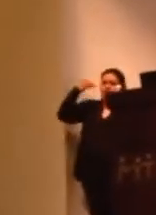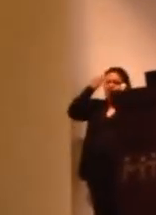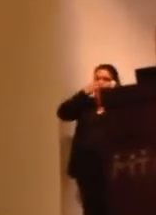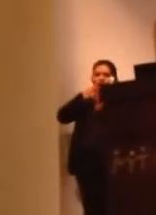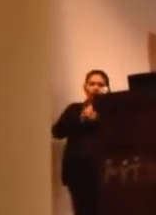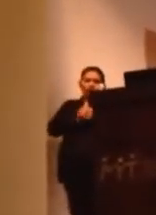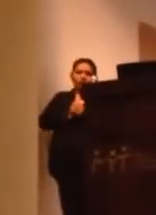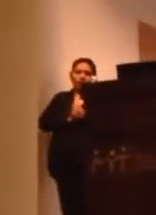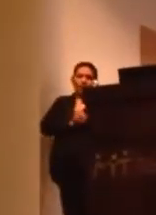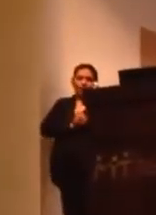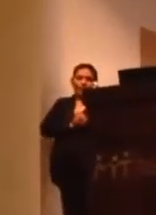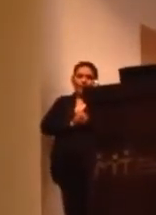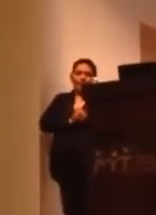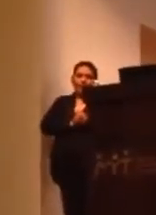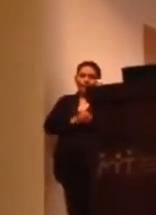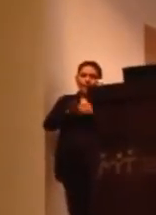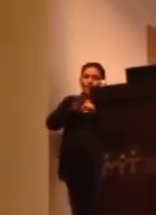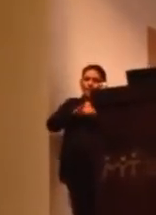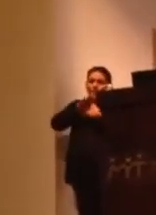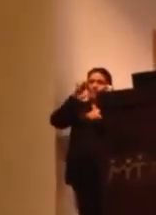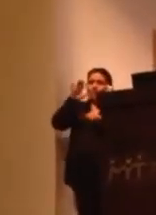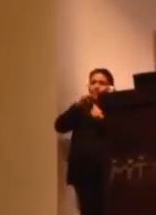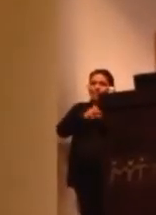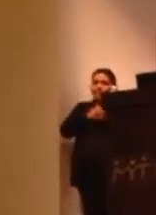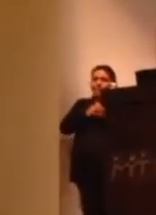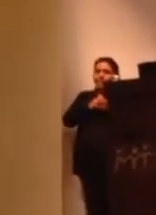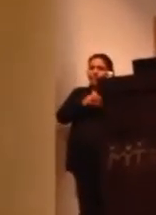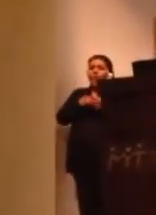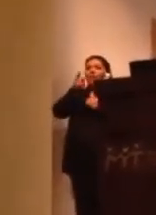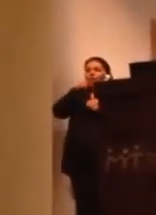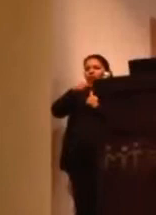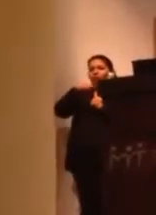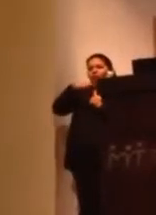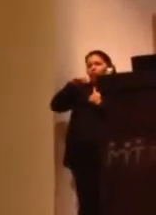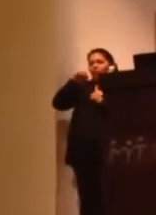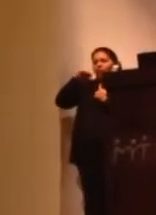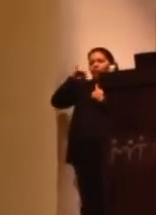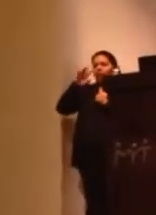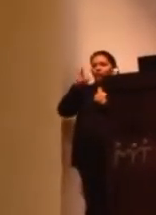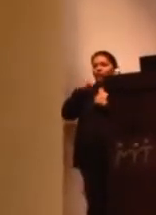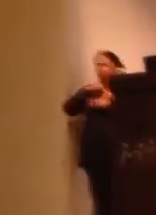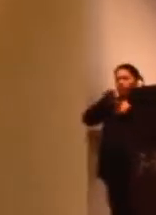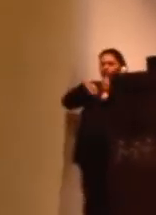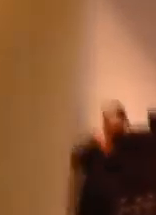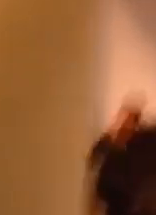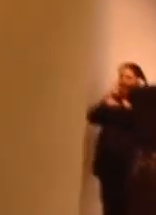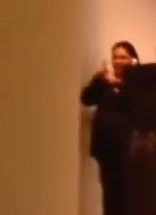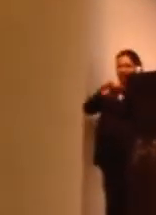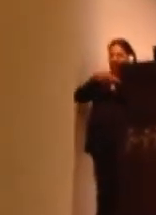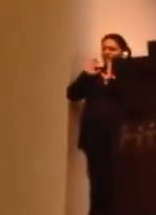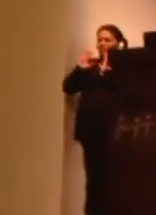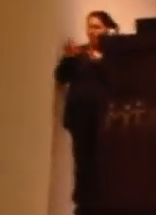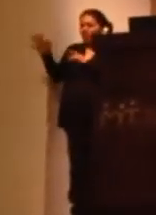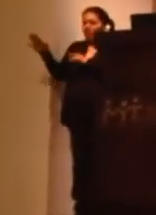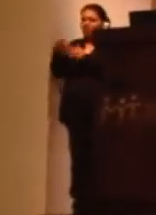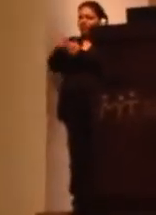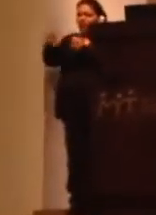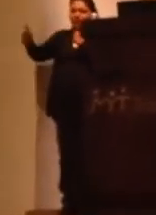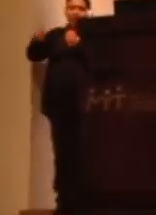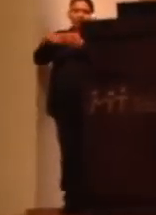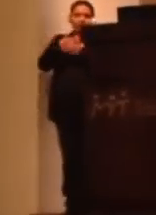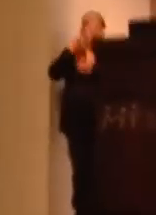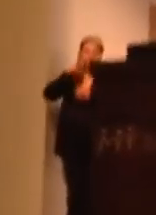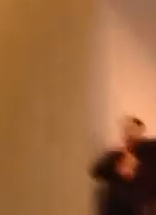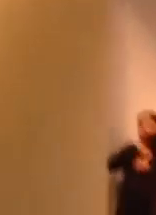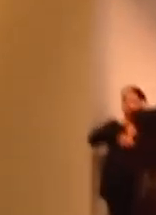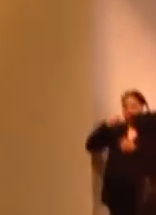es, digamos, lo que más nos distingue de los mamíferos. Los mamíferos ya tienen corteza cerebral. Sin embargo,